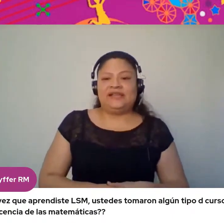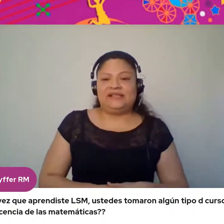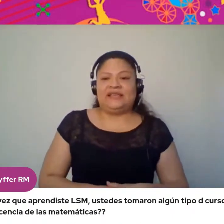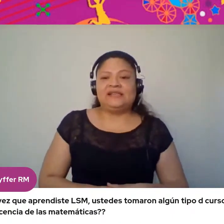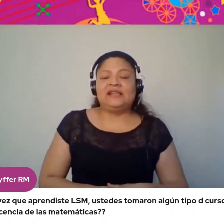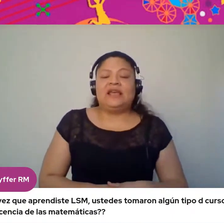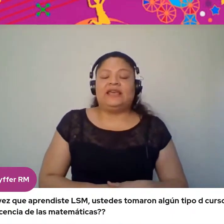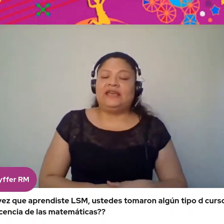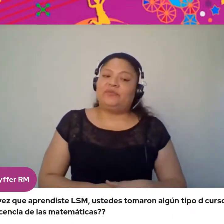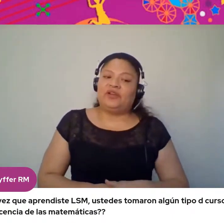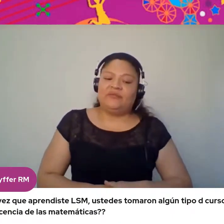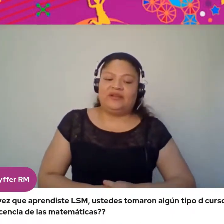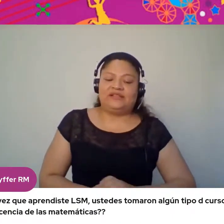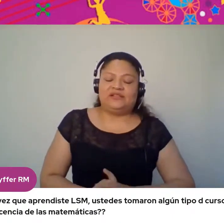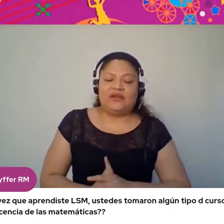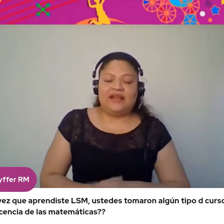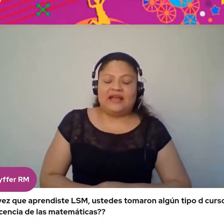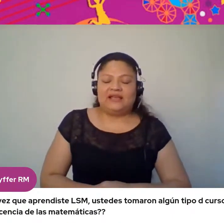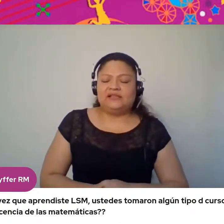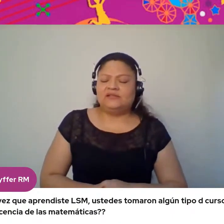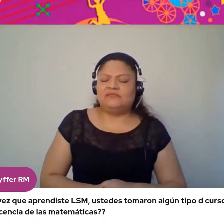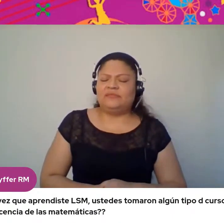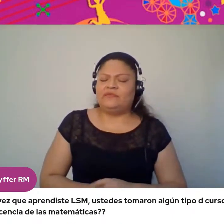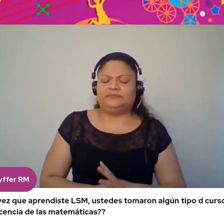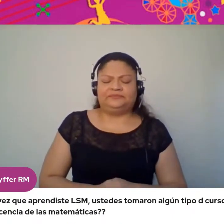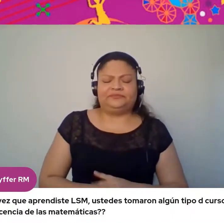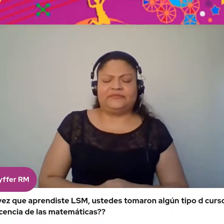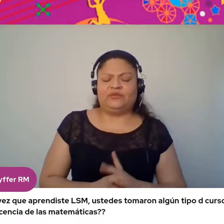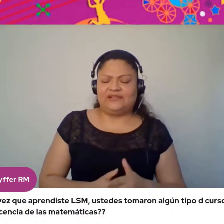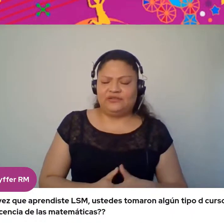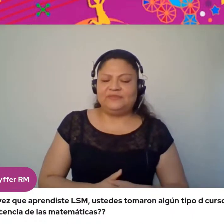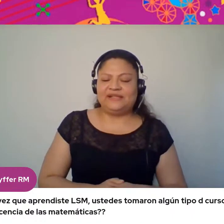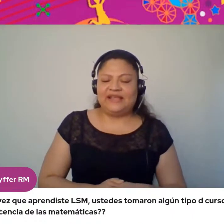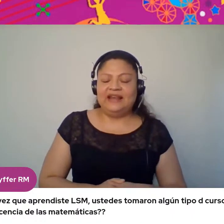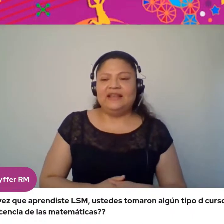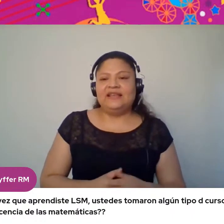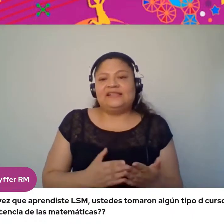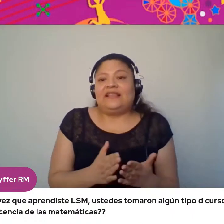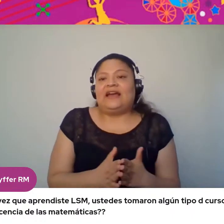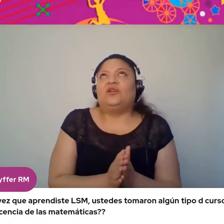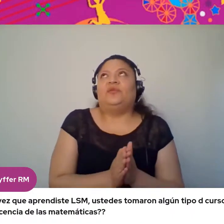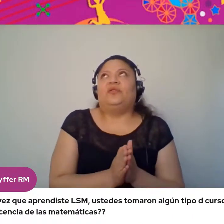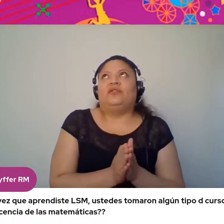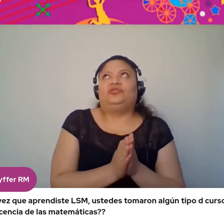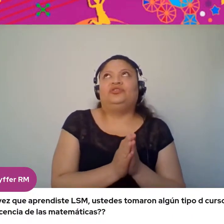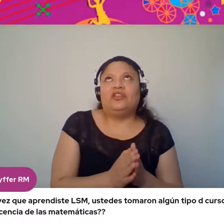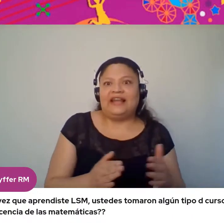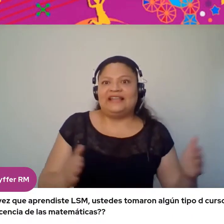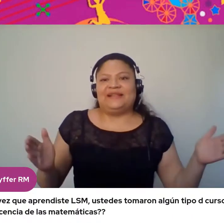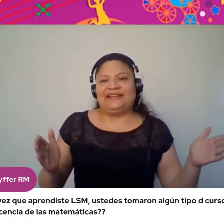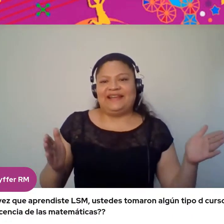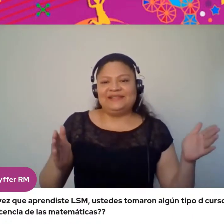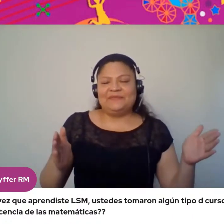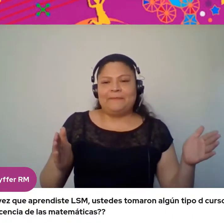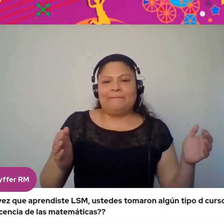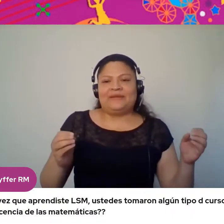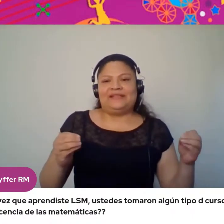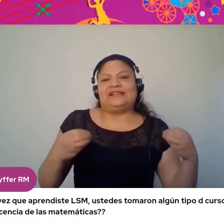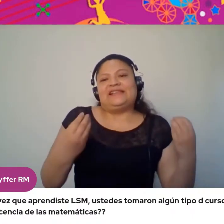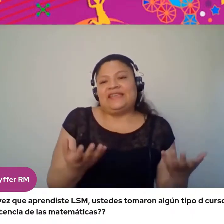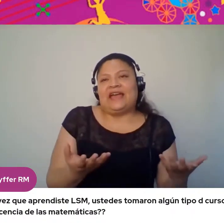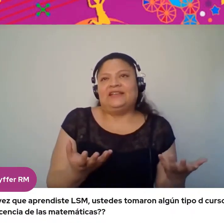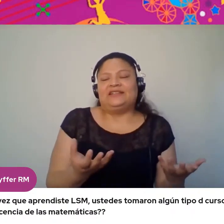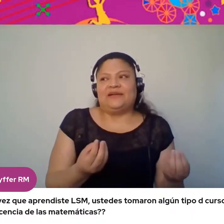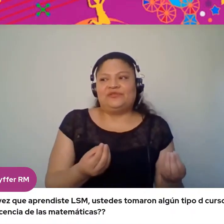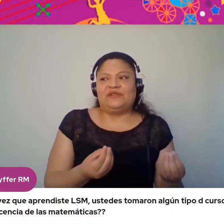en lengua de señas. Y, por ejemplo, en las escuelas de educación especial se da como todas las materias.